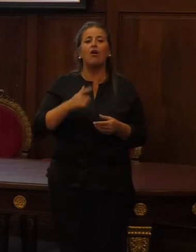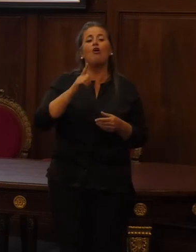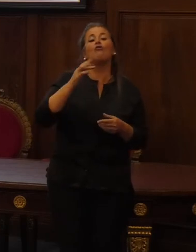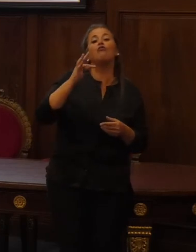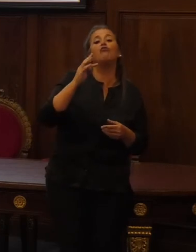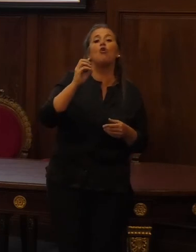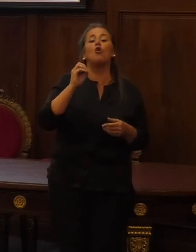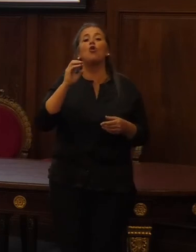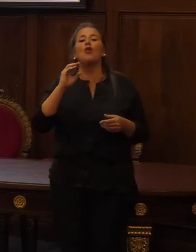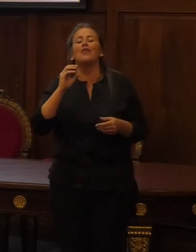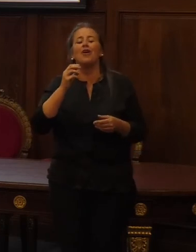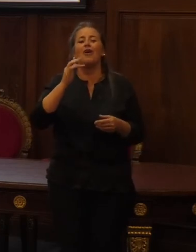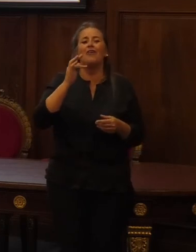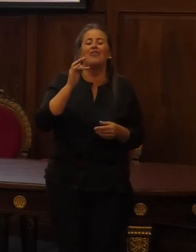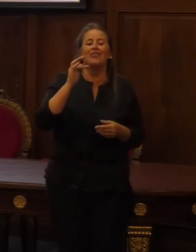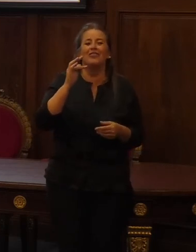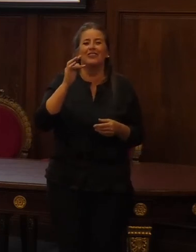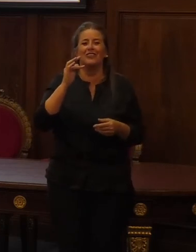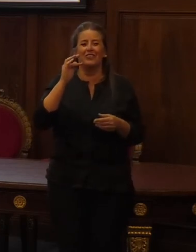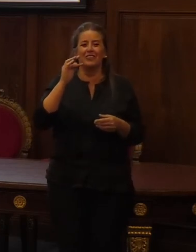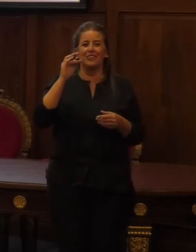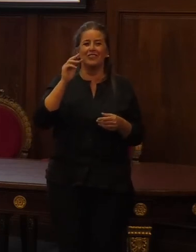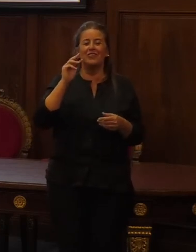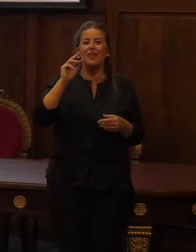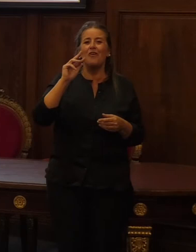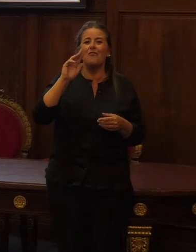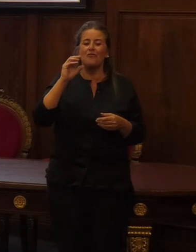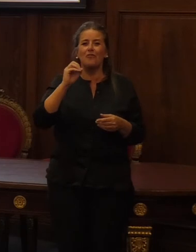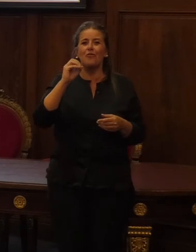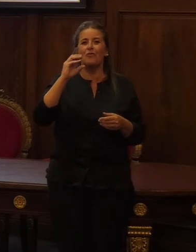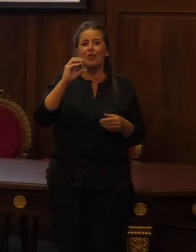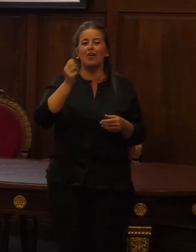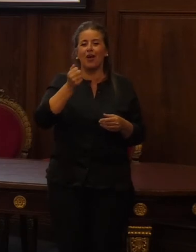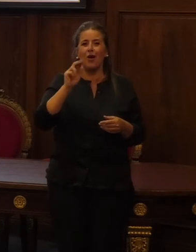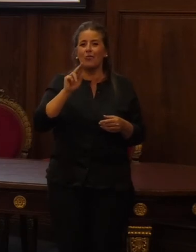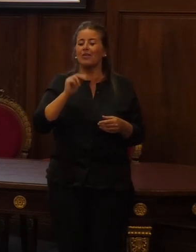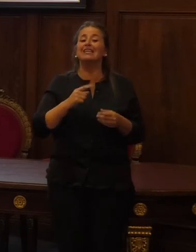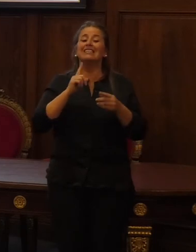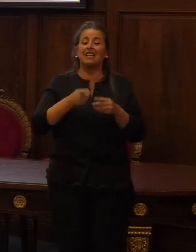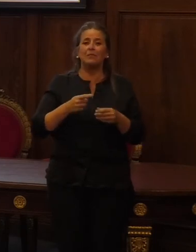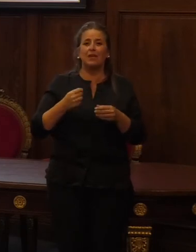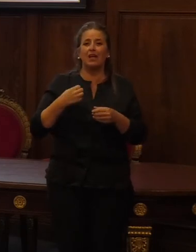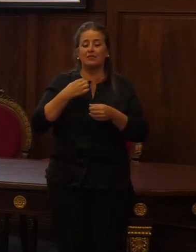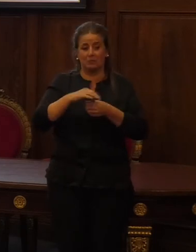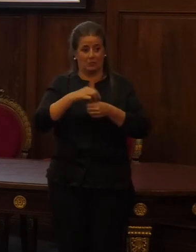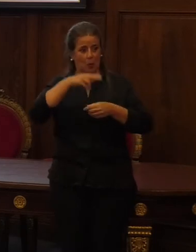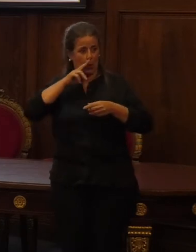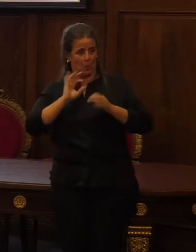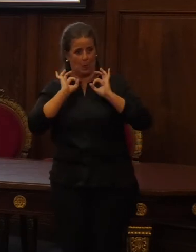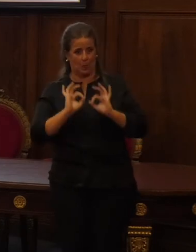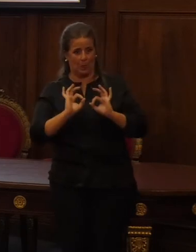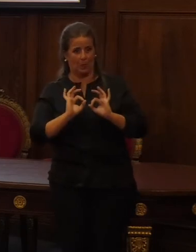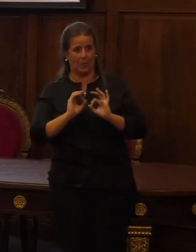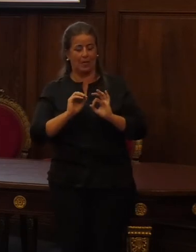Foucault, que no es Foucault, de Sartori, Ricordi, Foucault y el disciplinamiento,